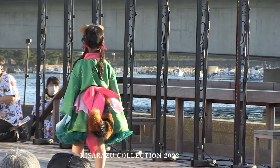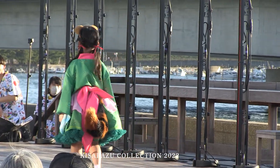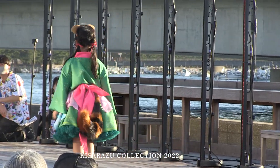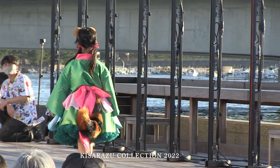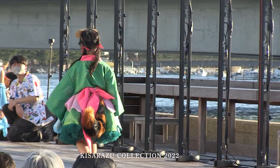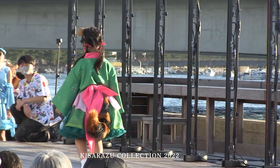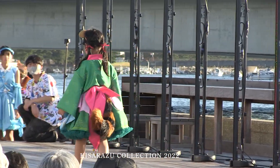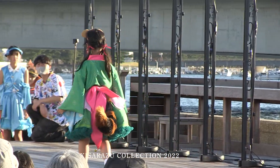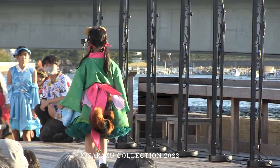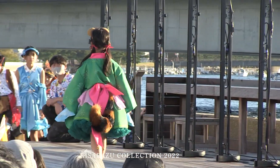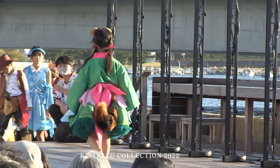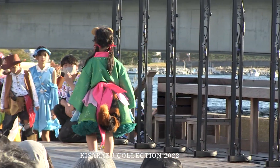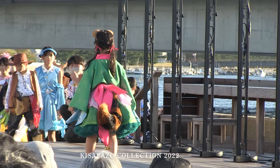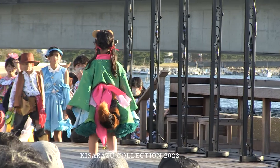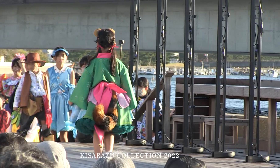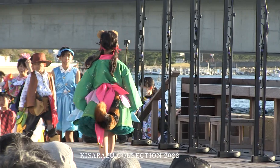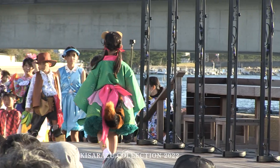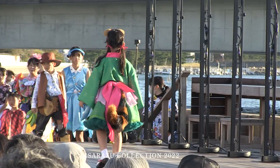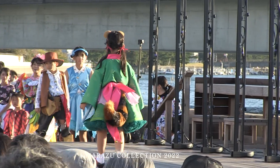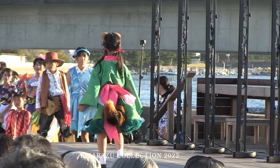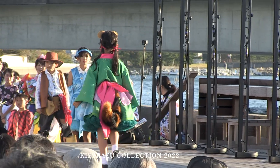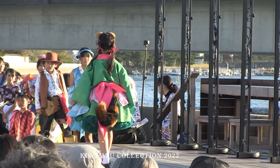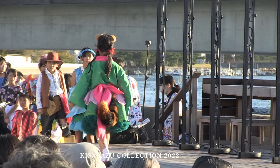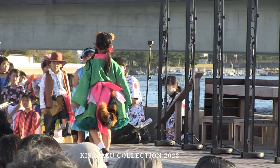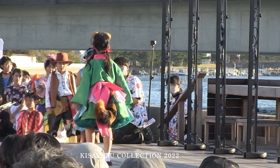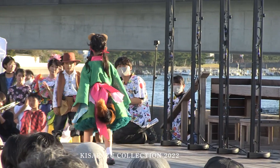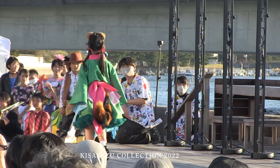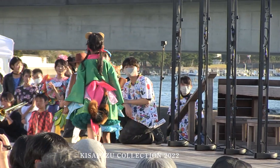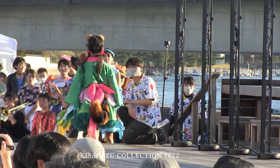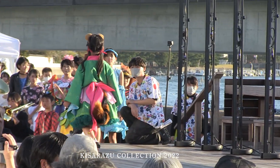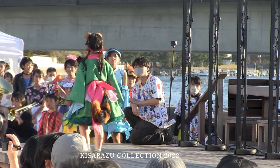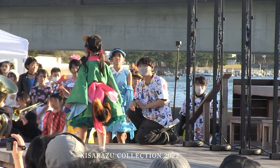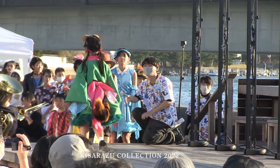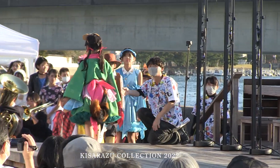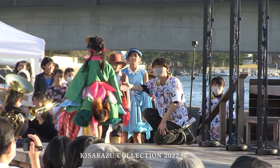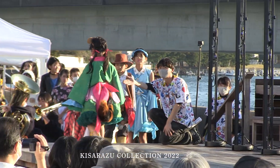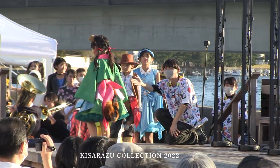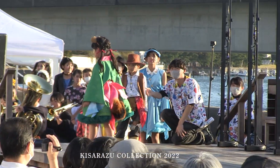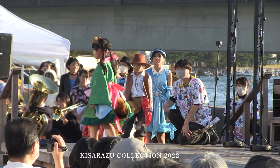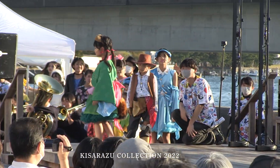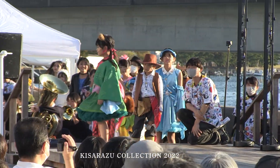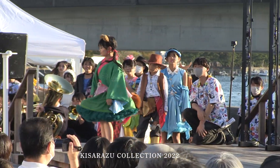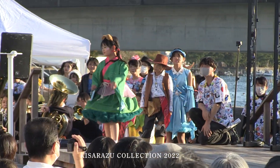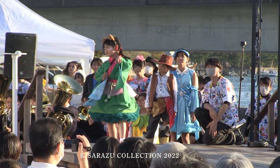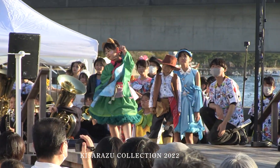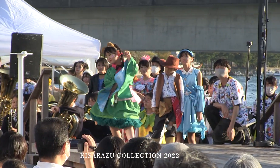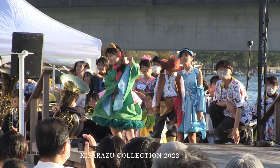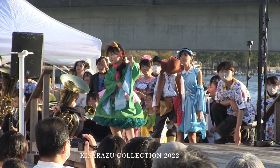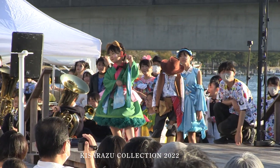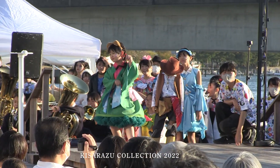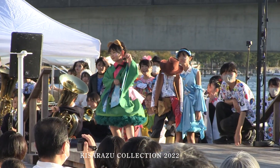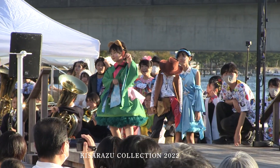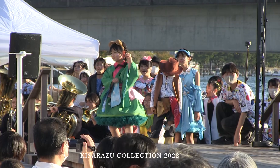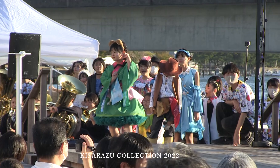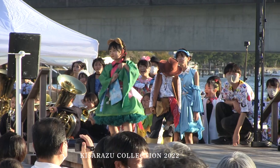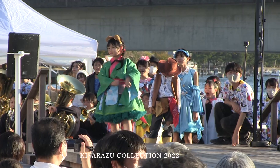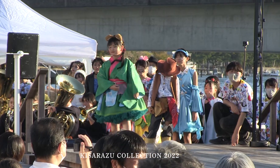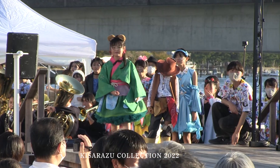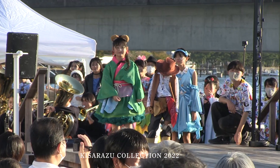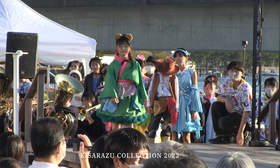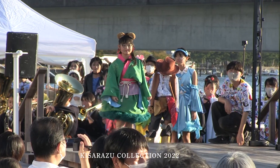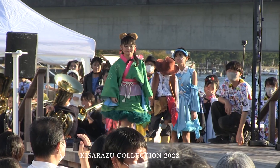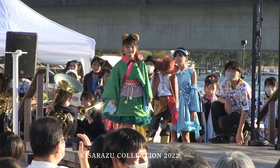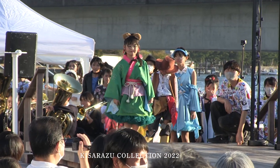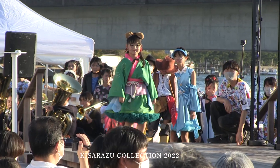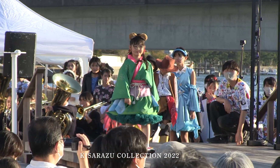たい、残したい気持ちが強いですと、モデル応募してくれたアンジュちゃん。衣装のテーマ